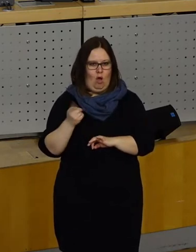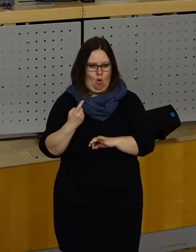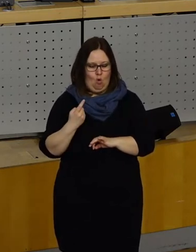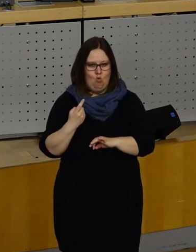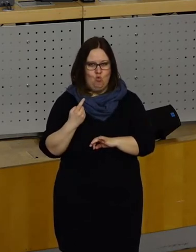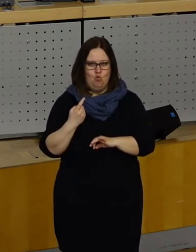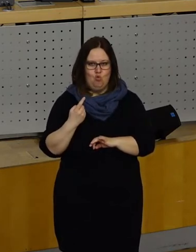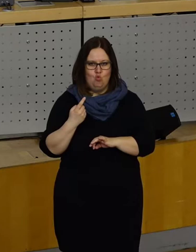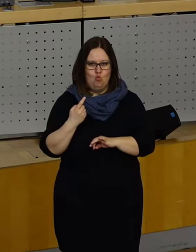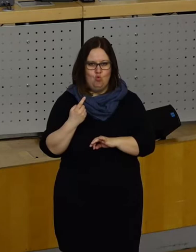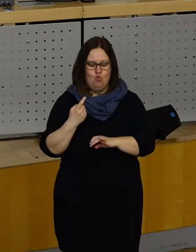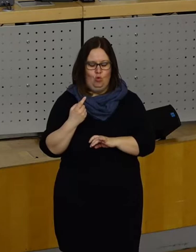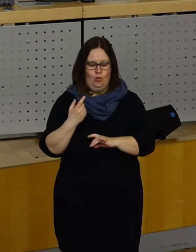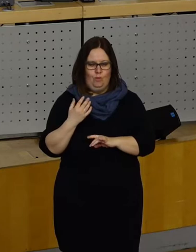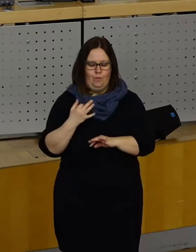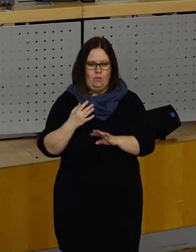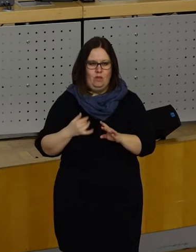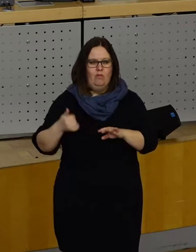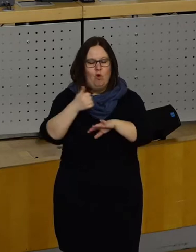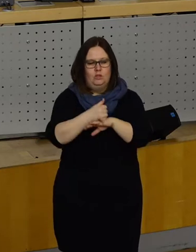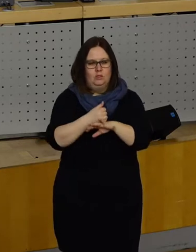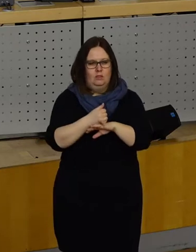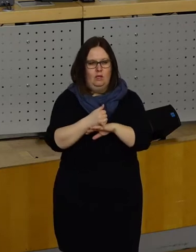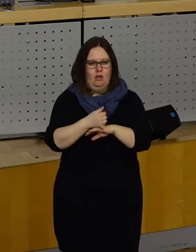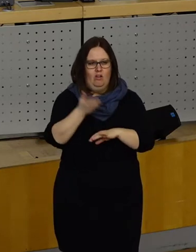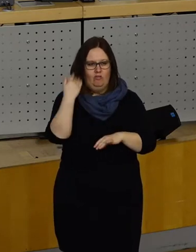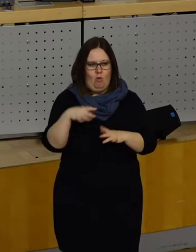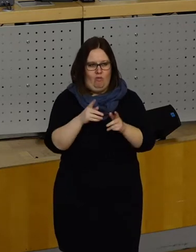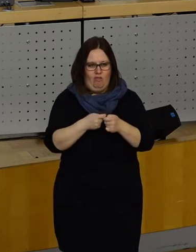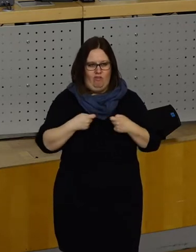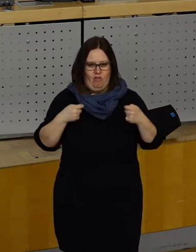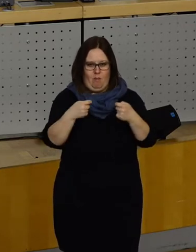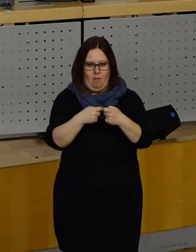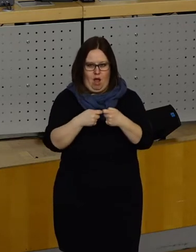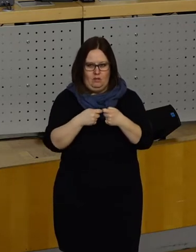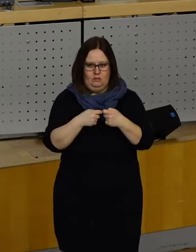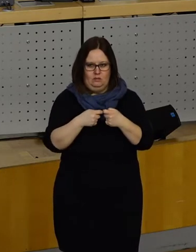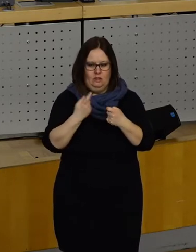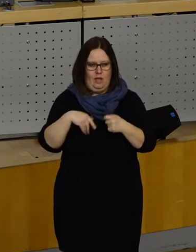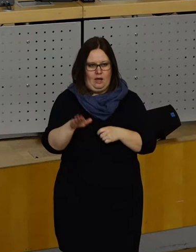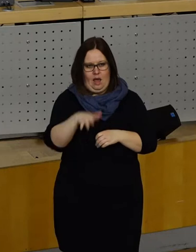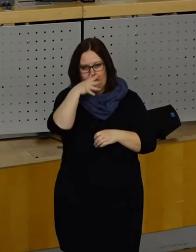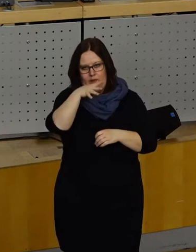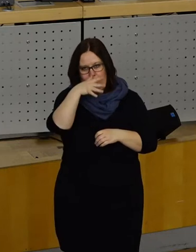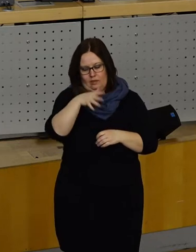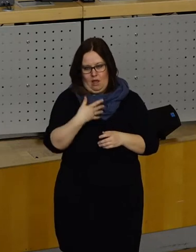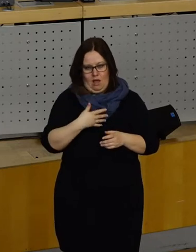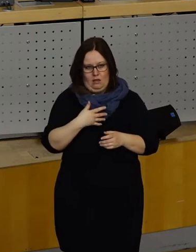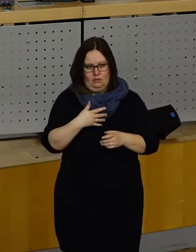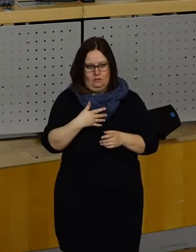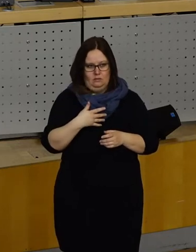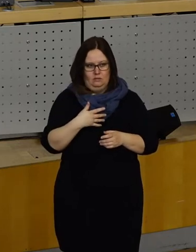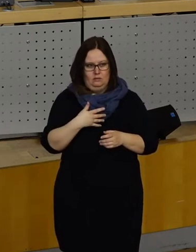der vorsitzende des verbandes der kleingärtner in der stadt